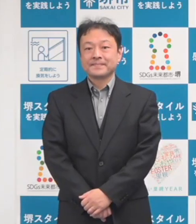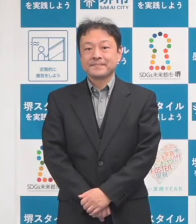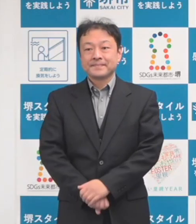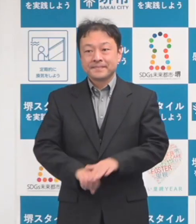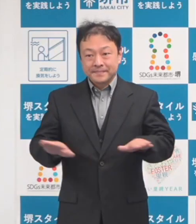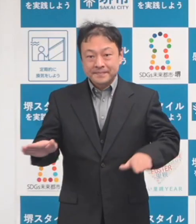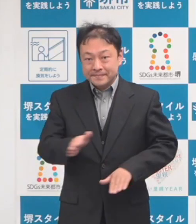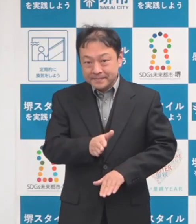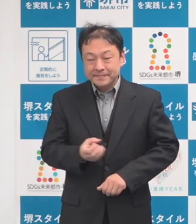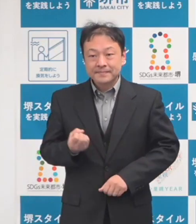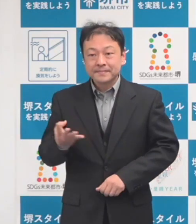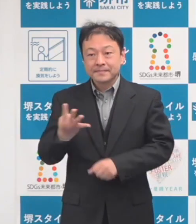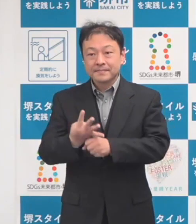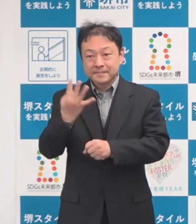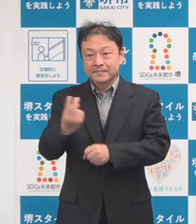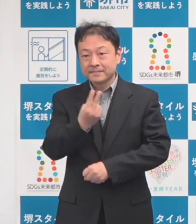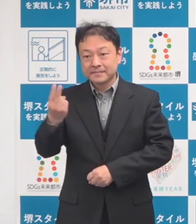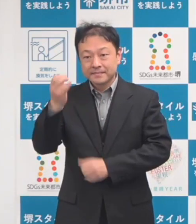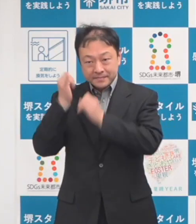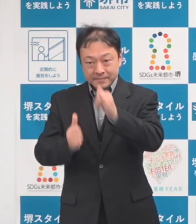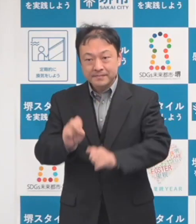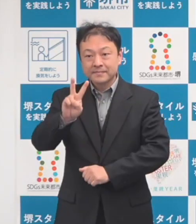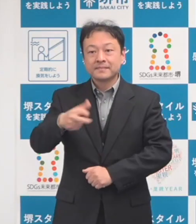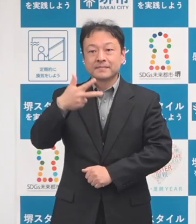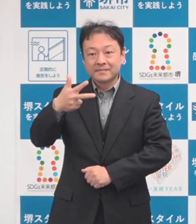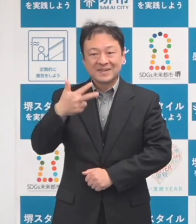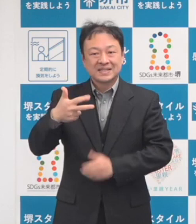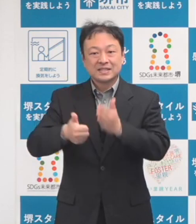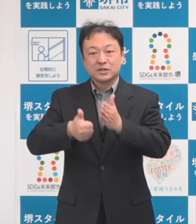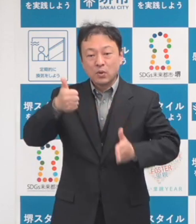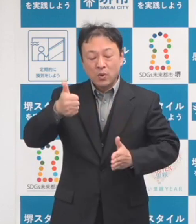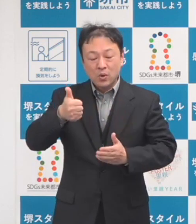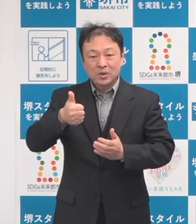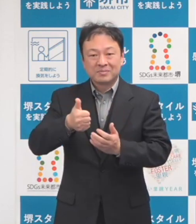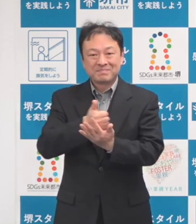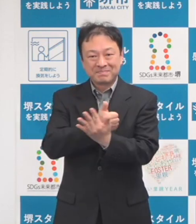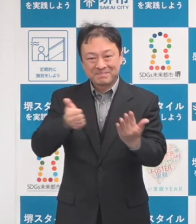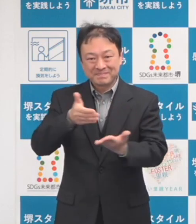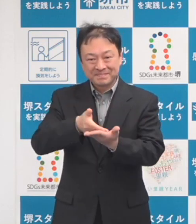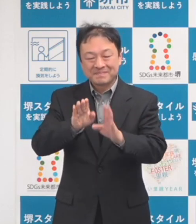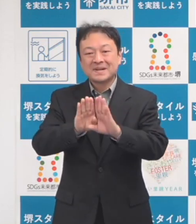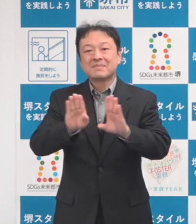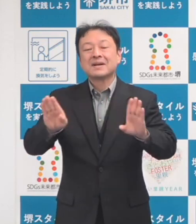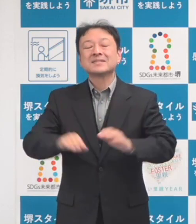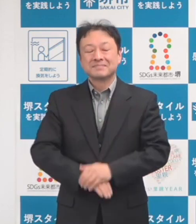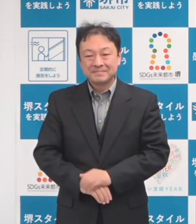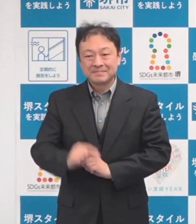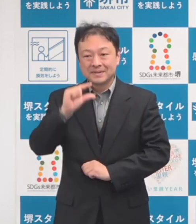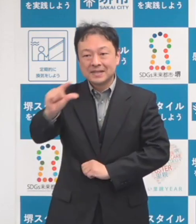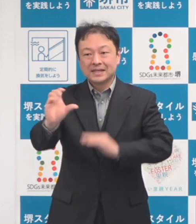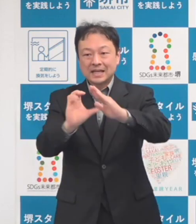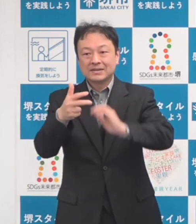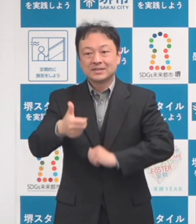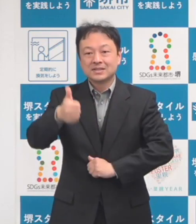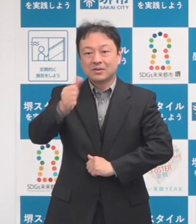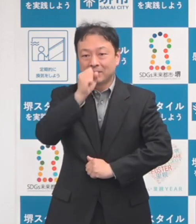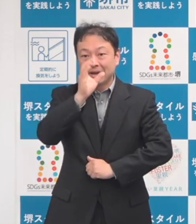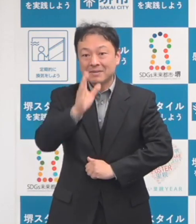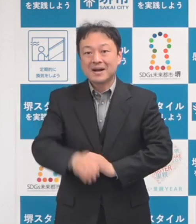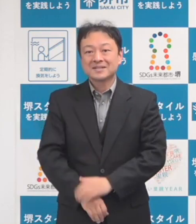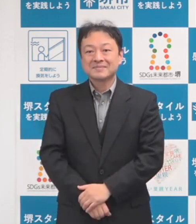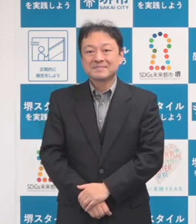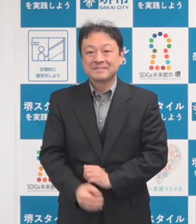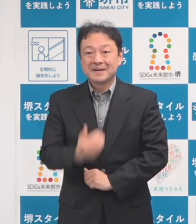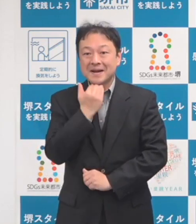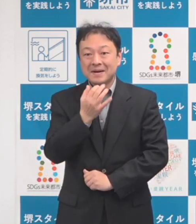それではただいまより令和4年度第27回市長記者会見を始めさせていただきます。それでは長渕市長、よろしくお願いいたします。 お待たせしました